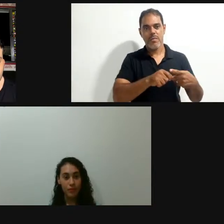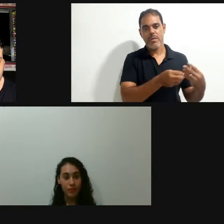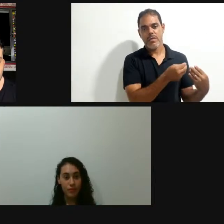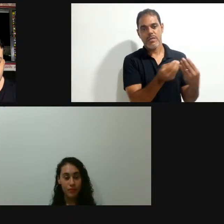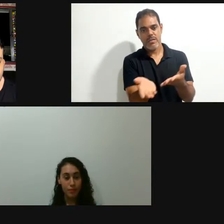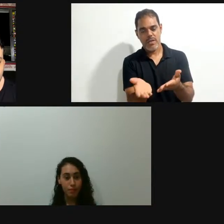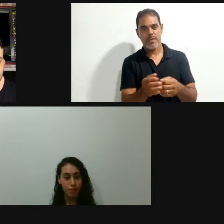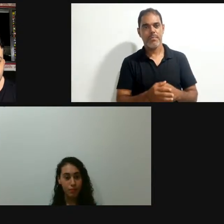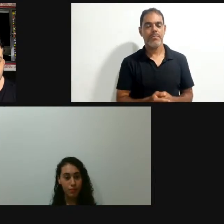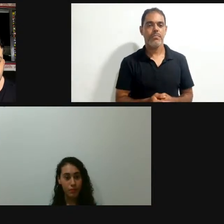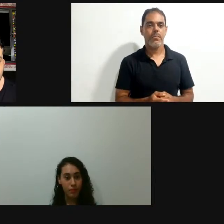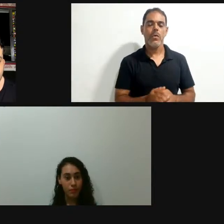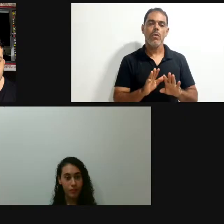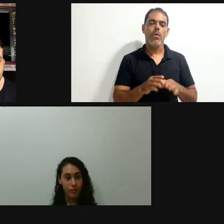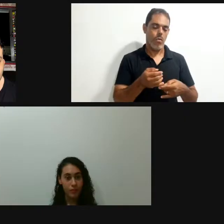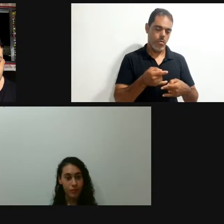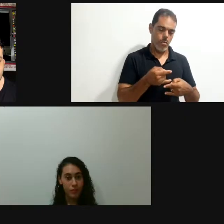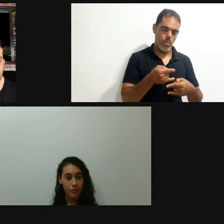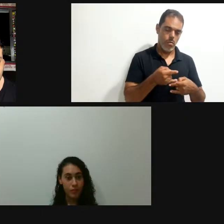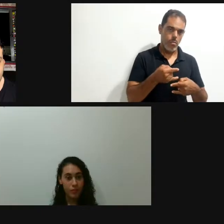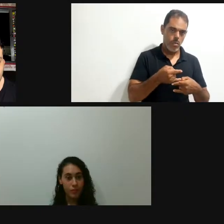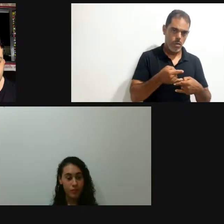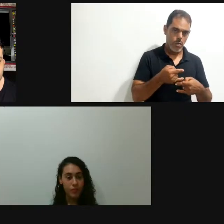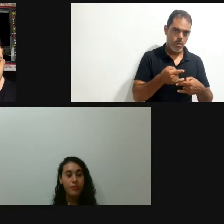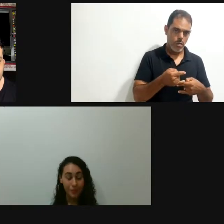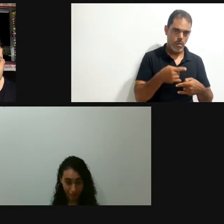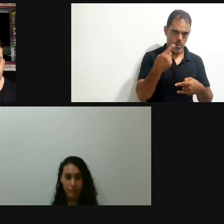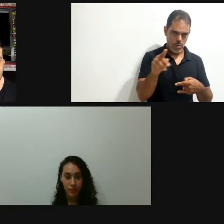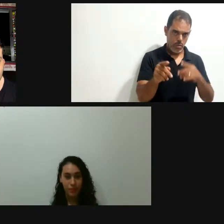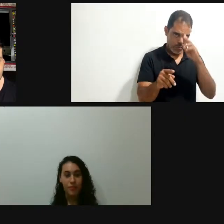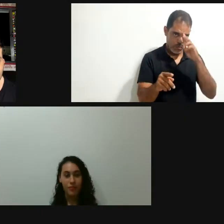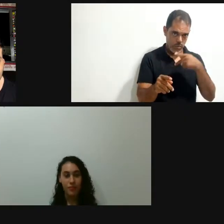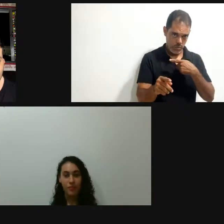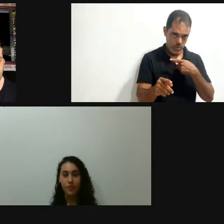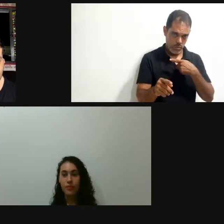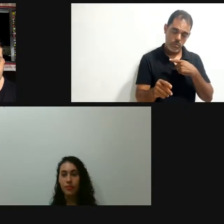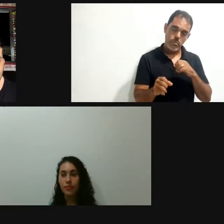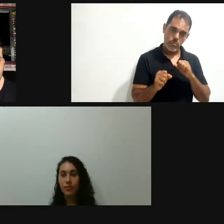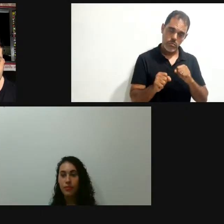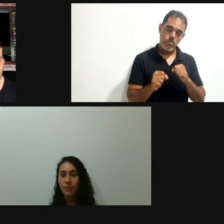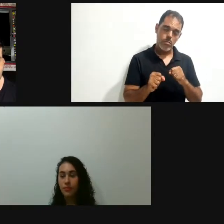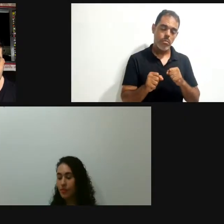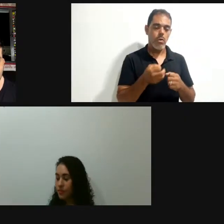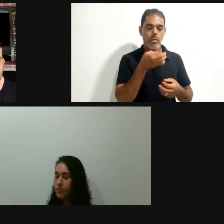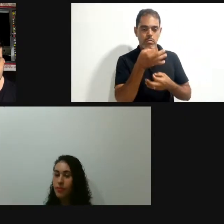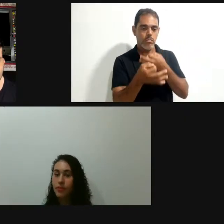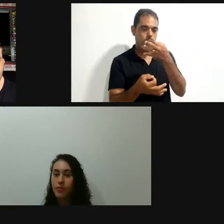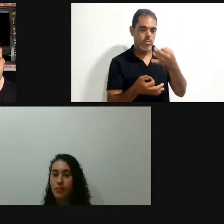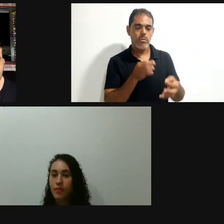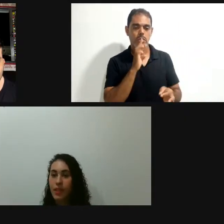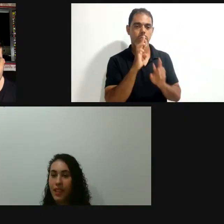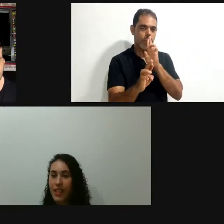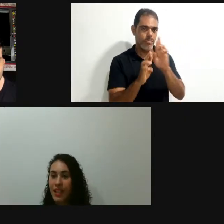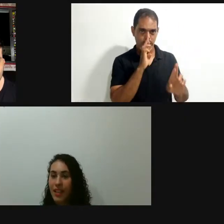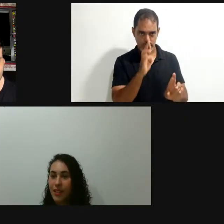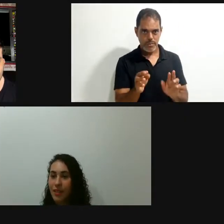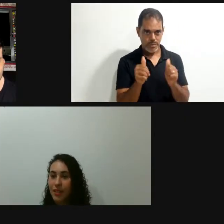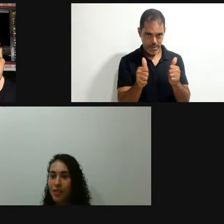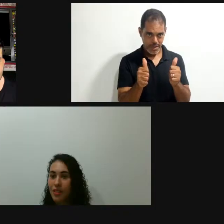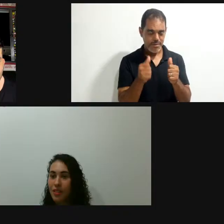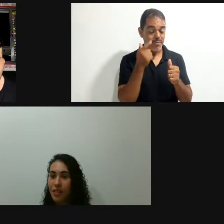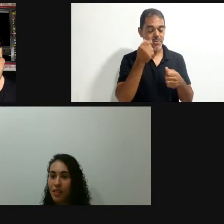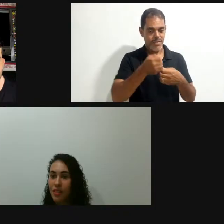sua? Porque vamos dar uma atenção aqui pro chat. Você lê os comentários aí, a gente vai respondendo? Tá